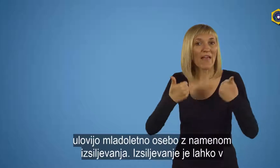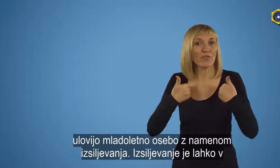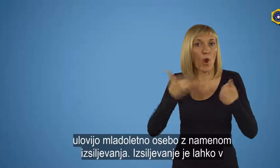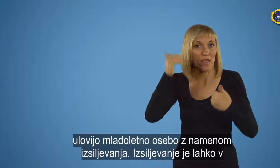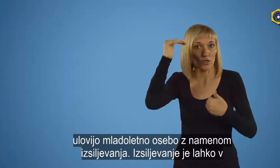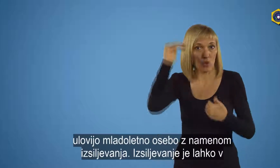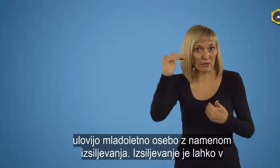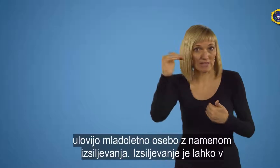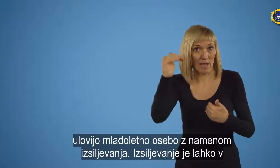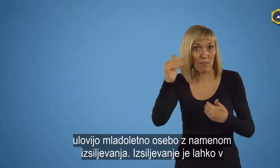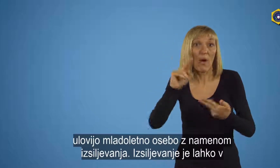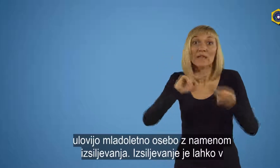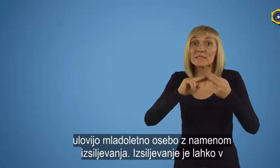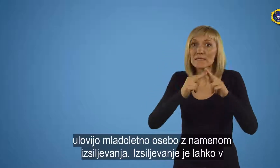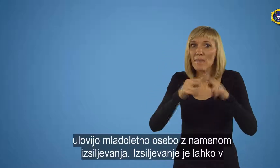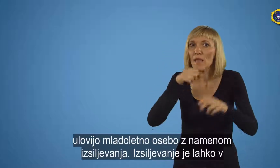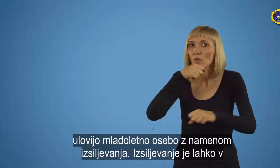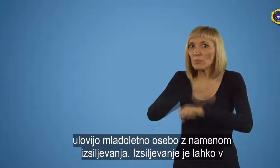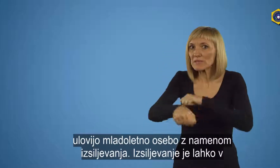namenom izsiljevanja.